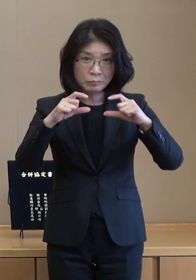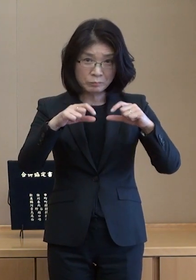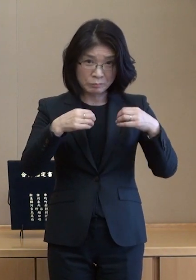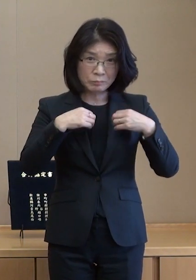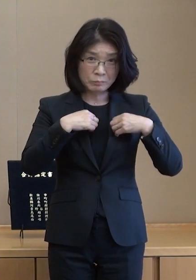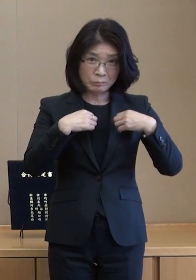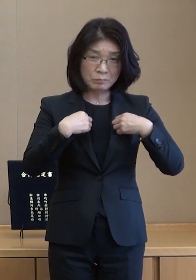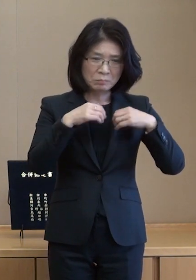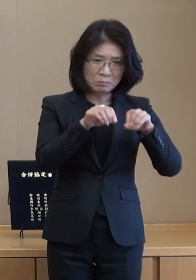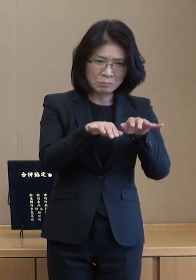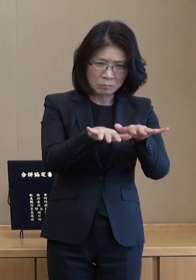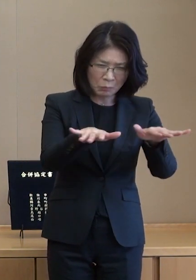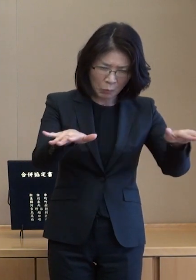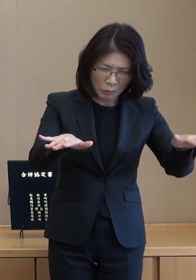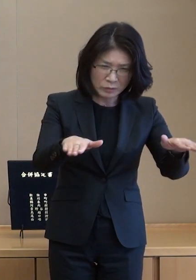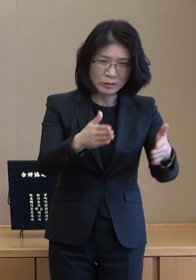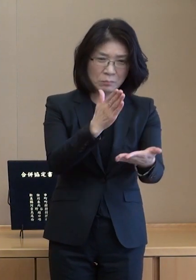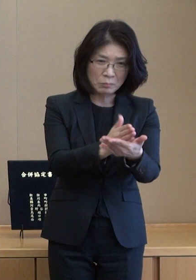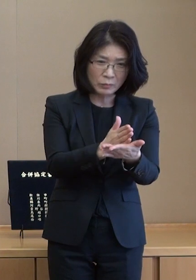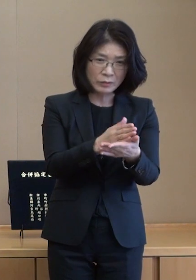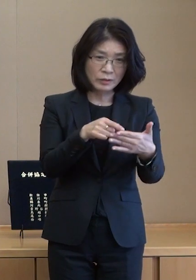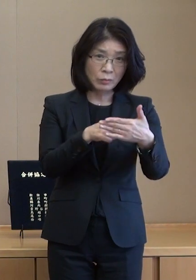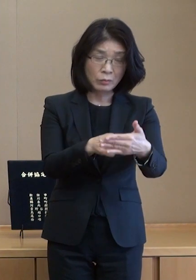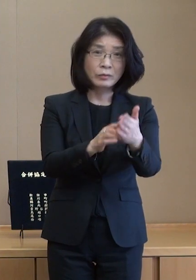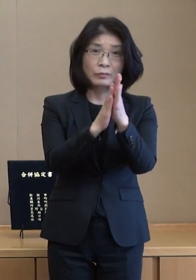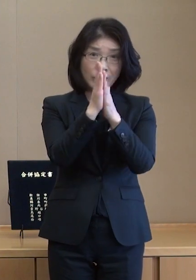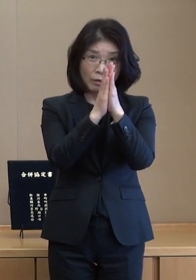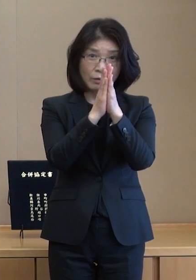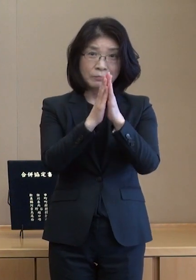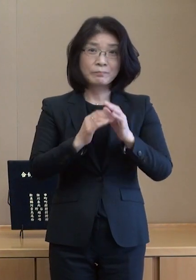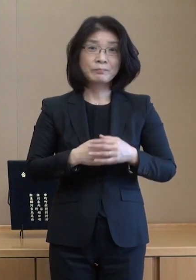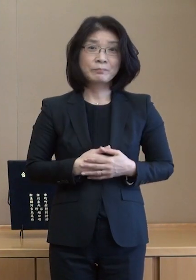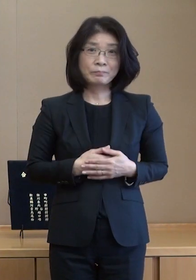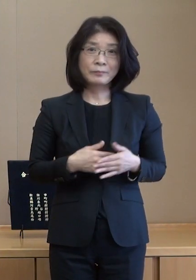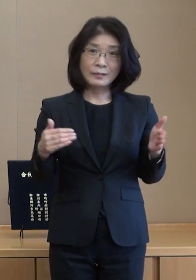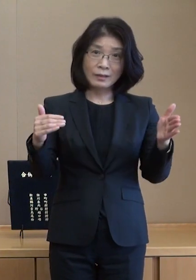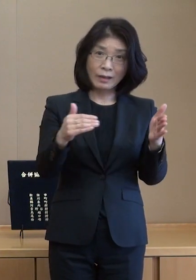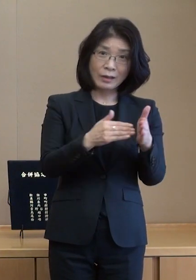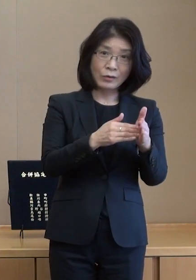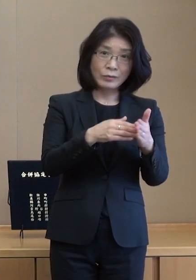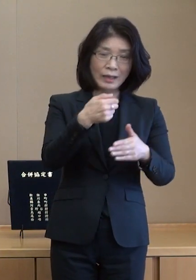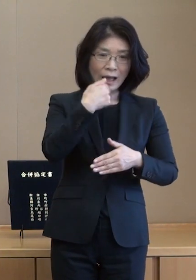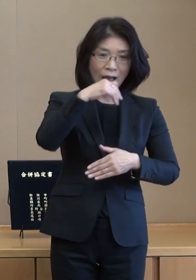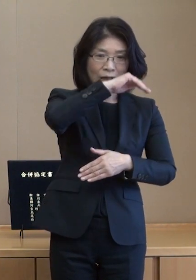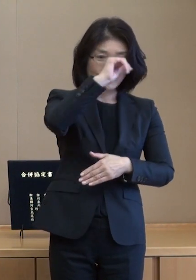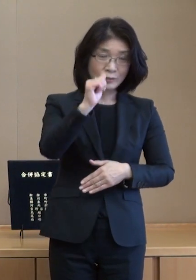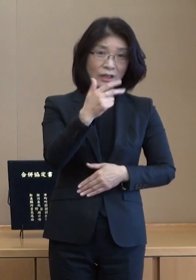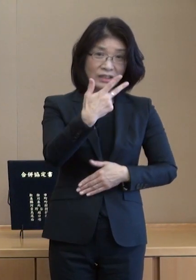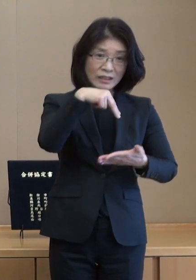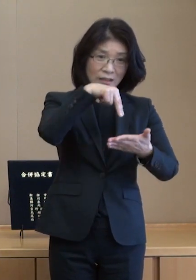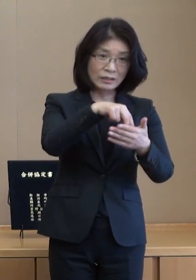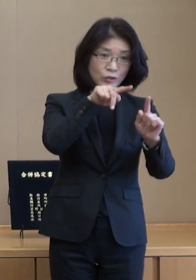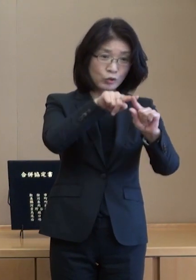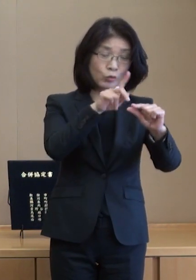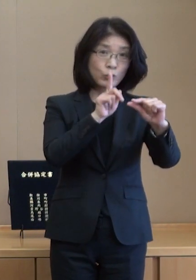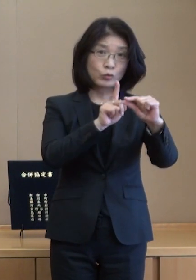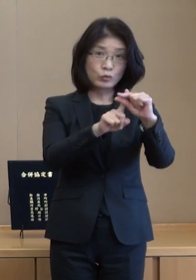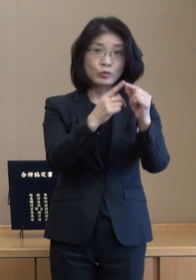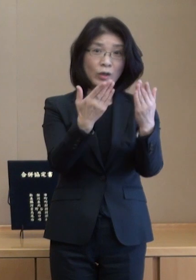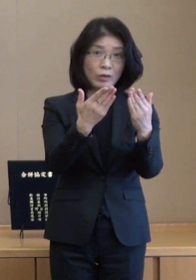に努めてください最後に白山市立の小中学校は4月8日